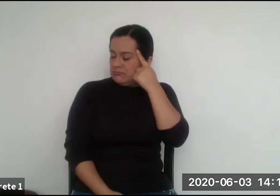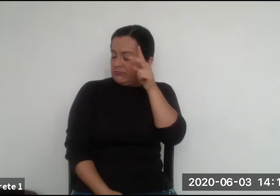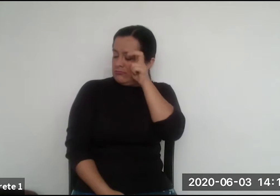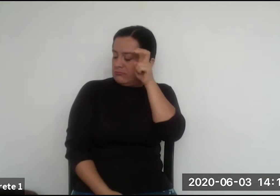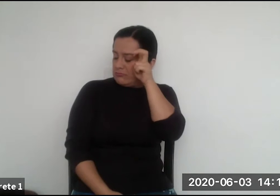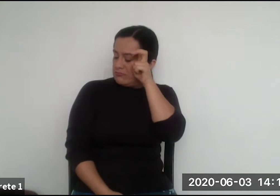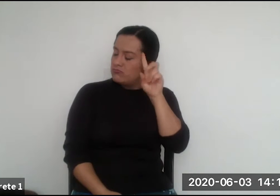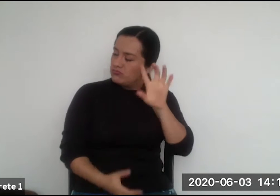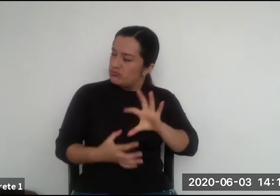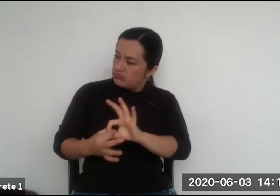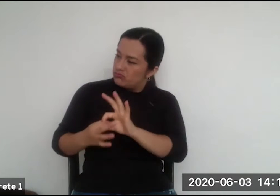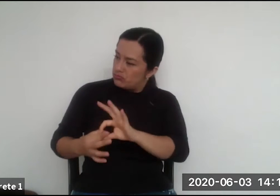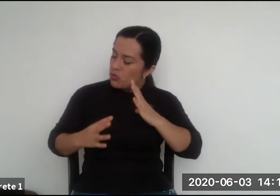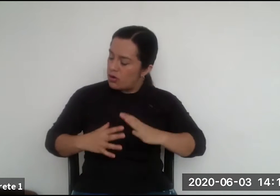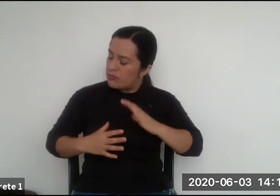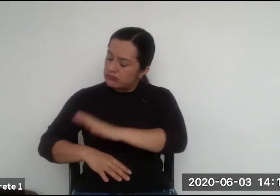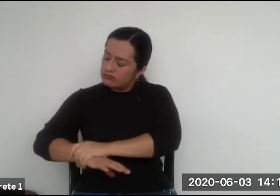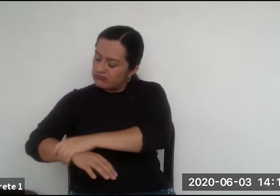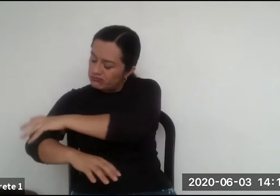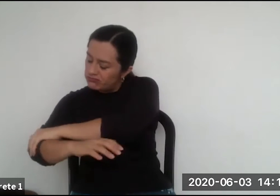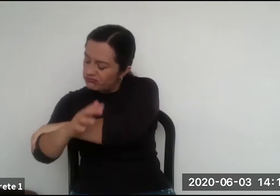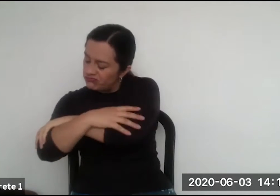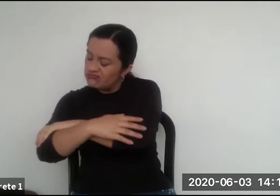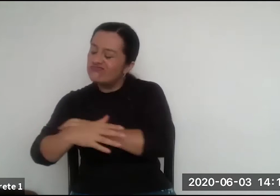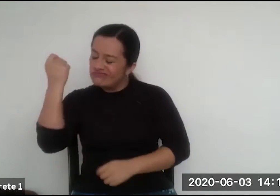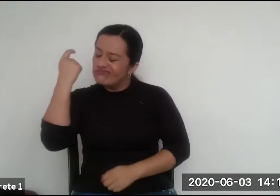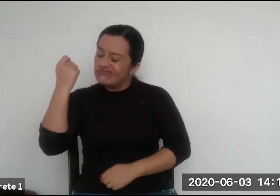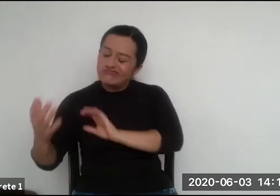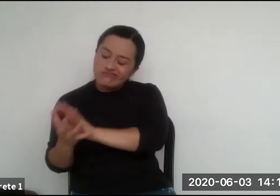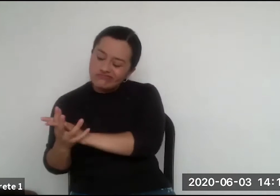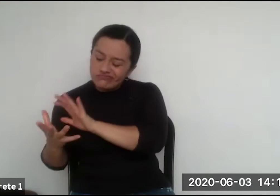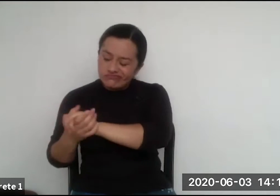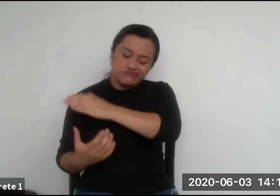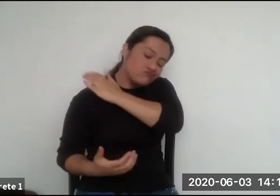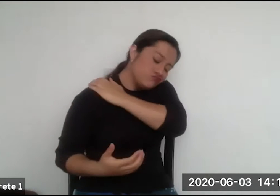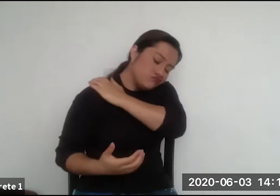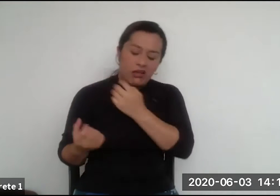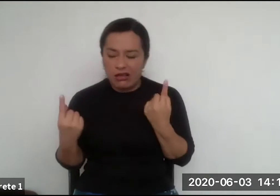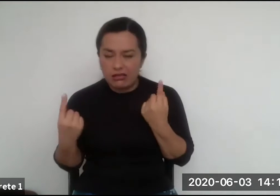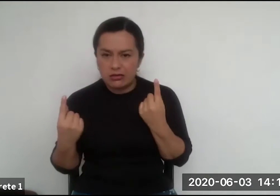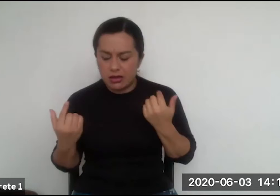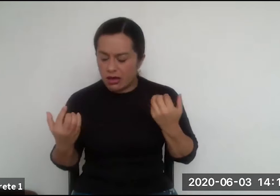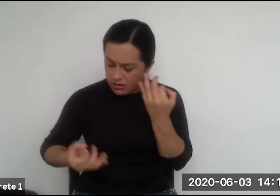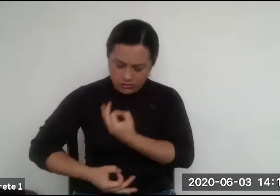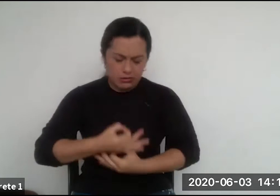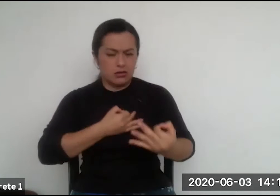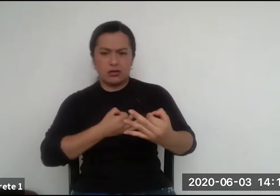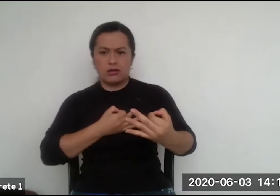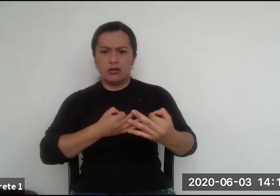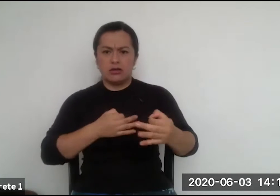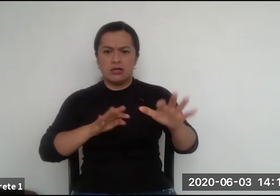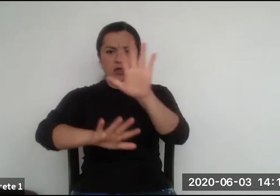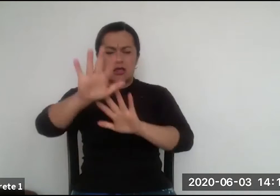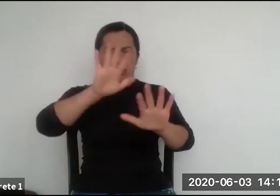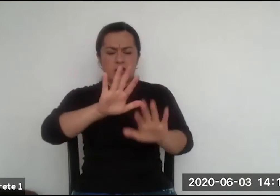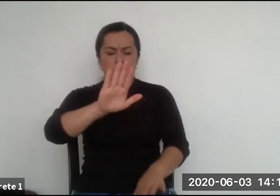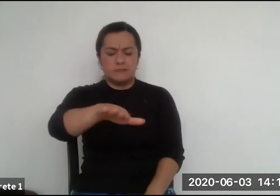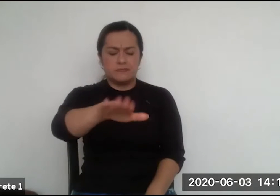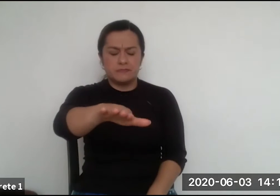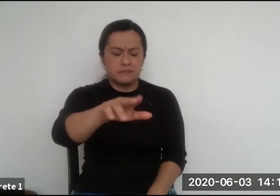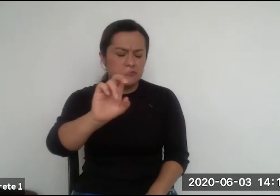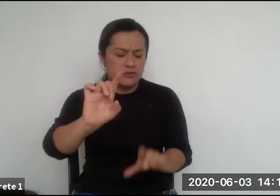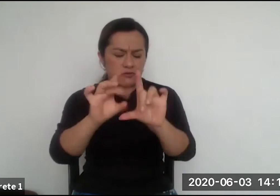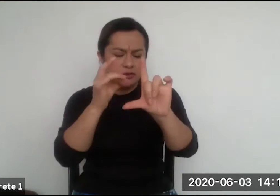con y desde los cuerpos, ahora pueda conformarse en un campo totalmente virtual, ¿no? En donde es